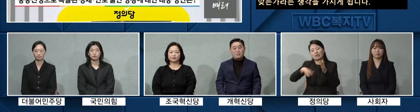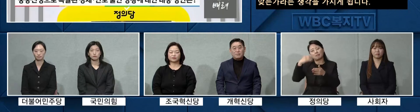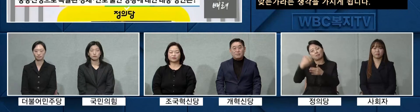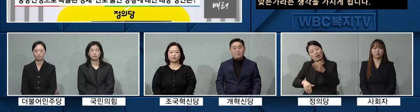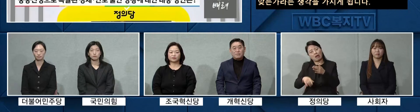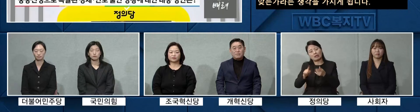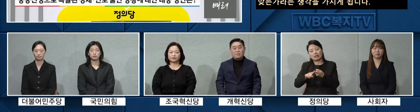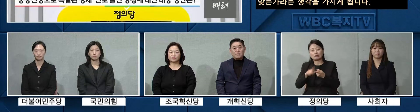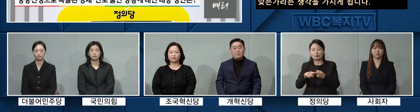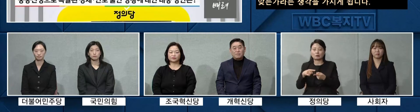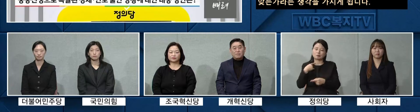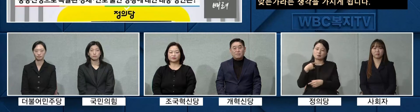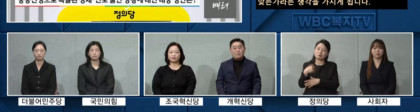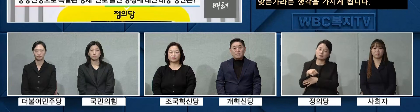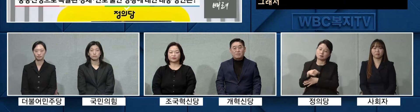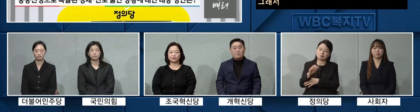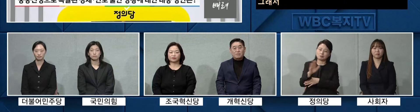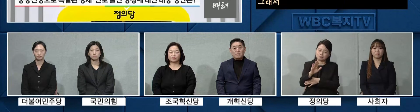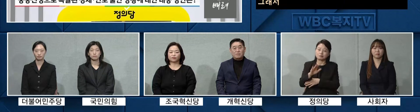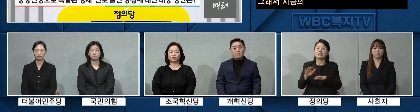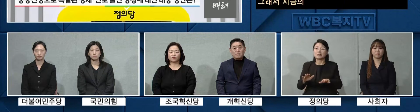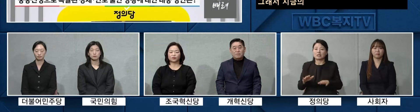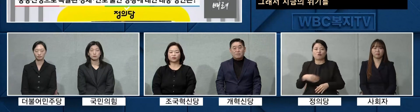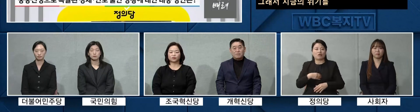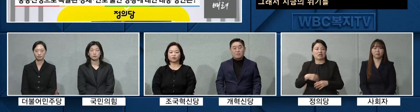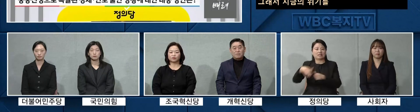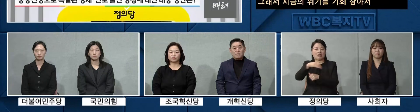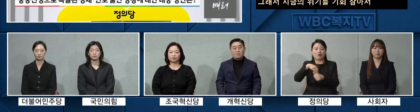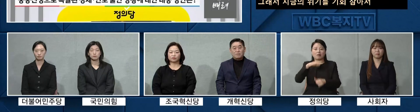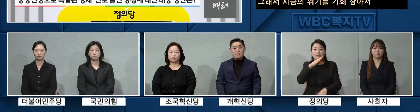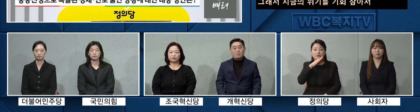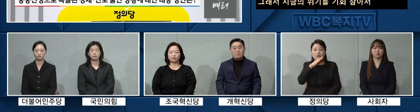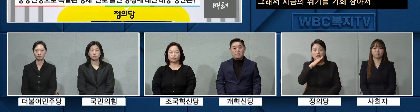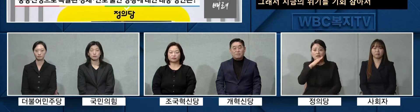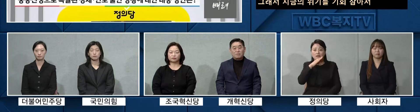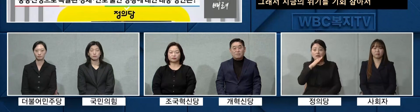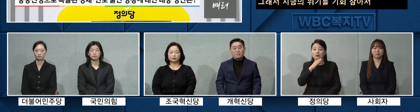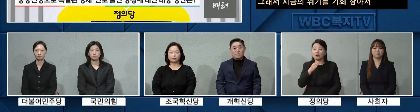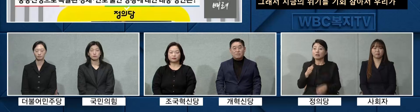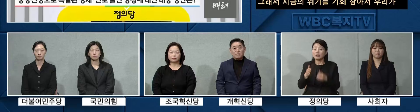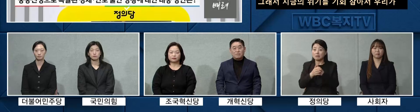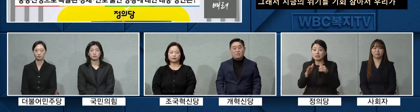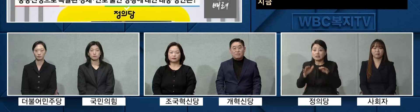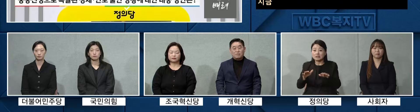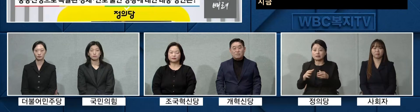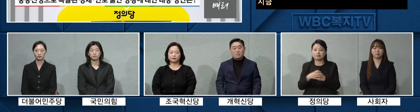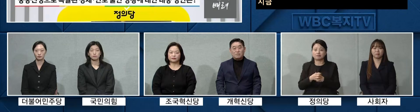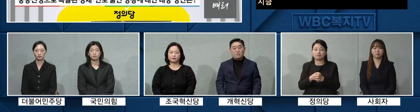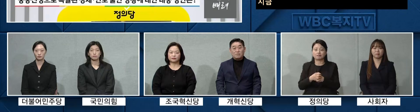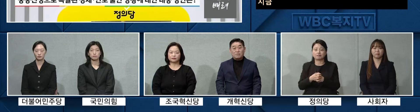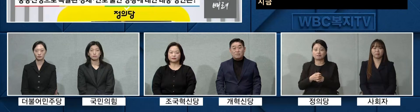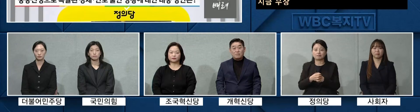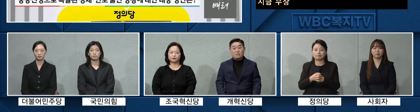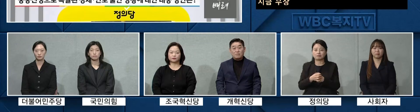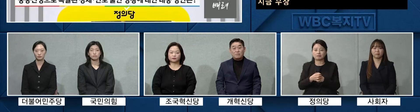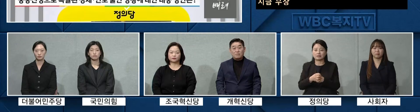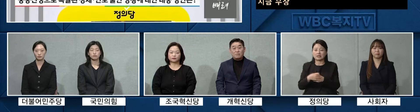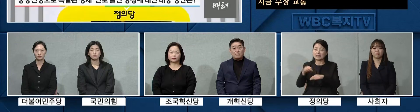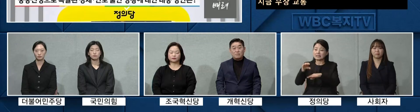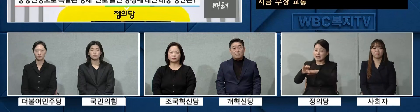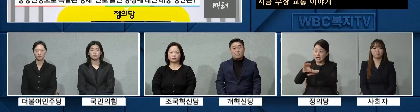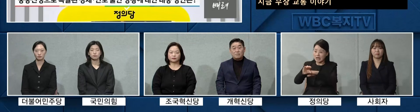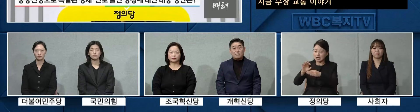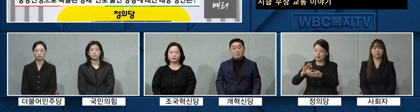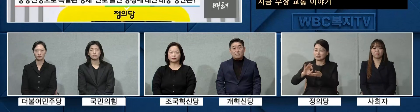지금의 위기를 기회 삼아서 우리가 지금 무상교통 얘기 많이 하고 있잖아요. 일단 한시적으로 자동차 사용을 줄이기